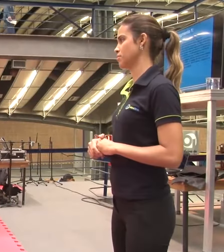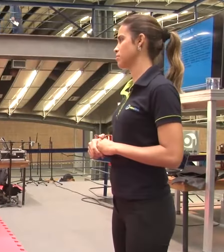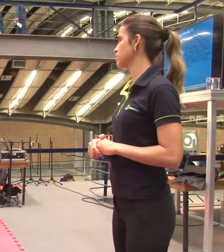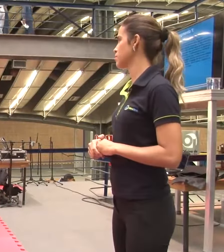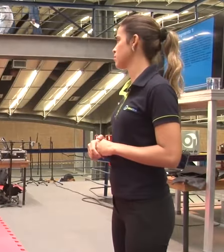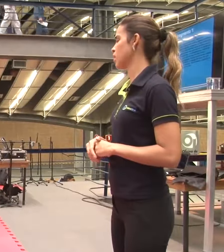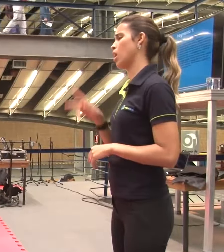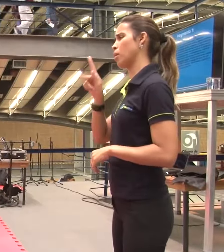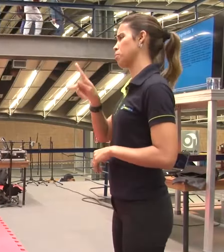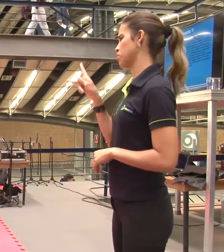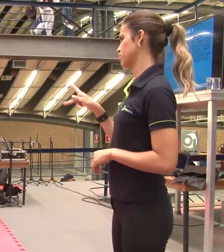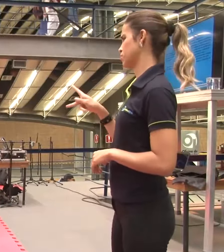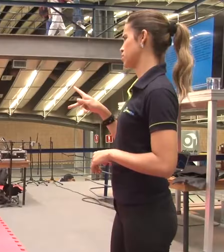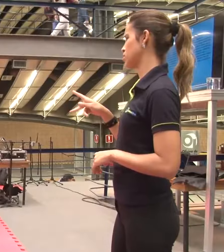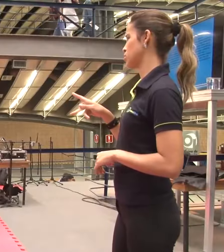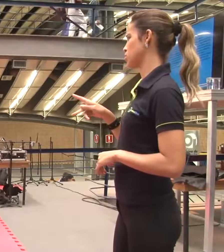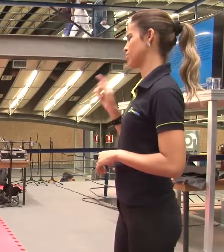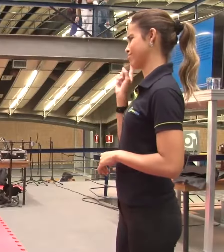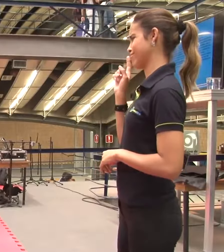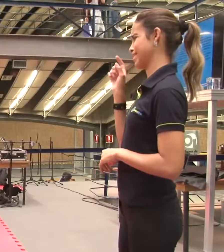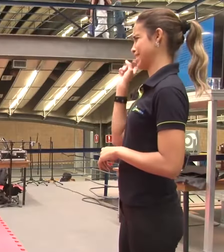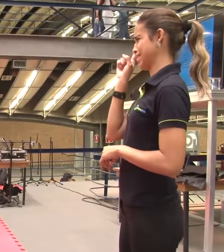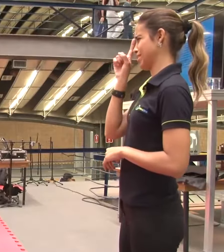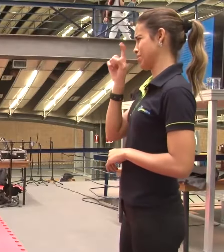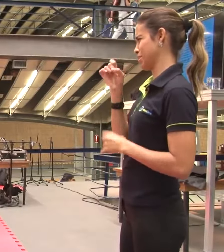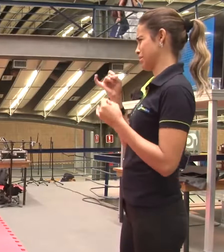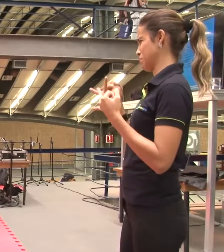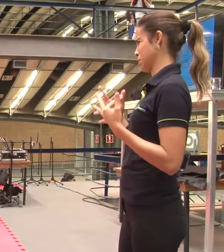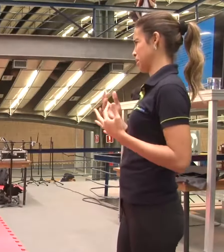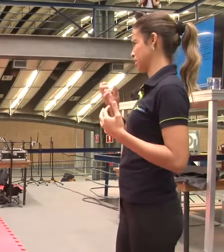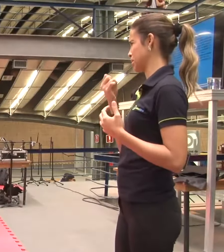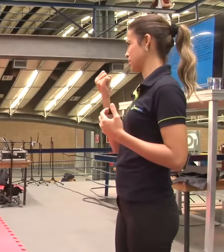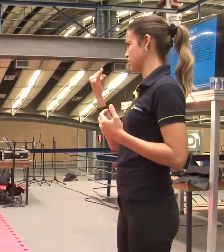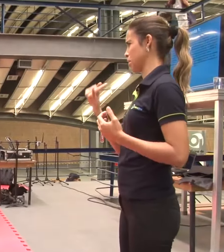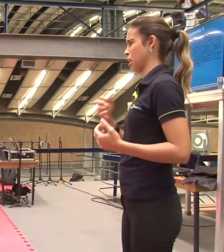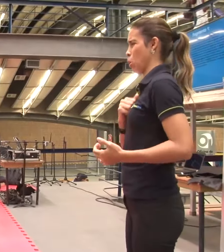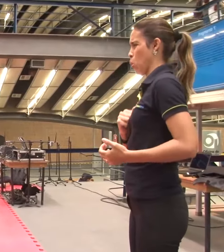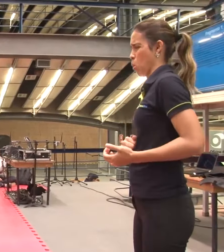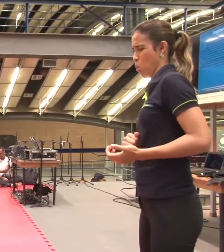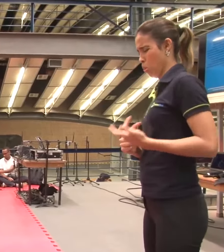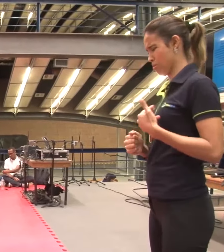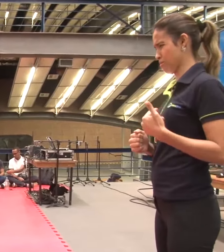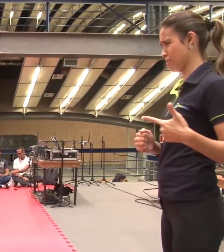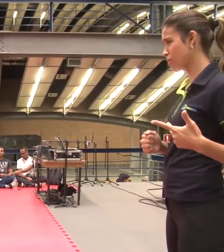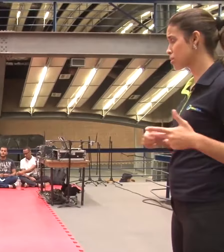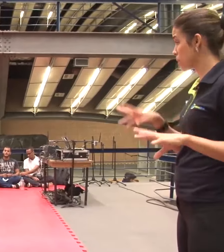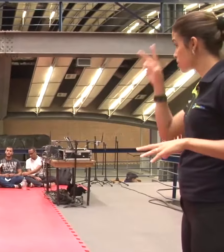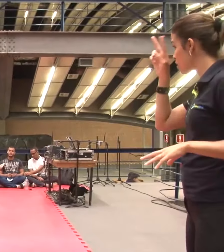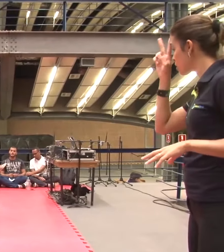Ah, professor, discurso escatológico, essa coisa aí falando de cocô, de vaca, de bosta de vaca, não sei o que, não sei o que lá. Mas